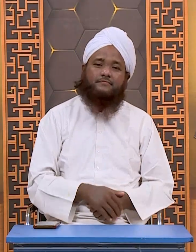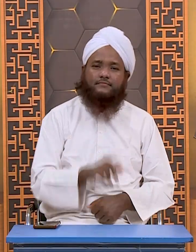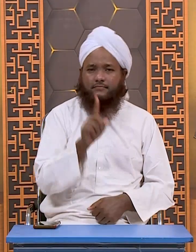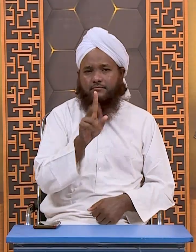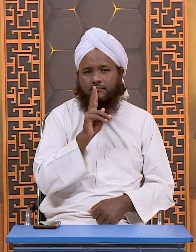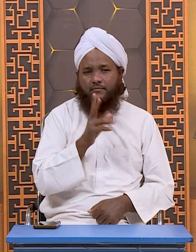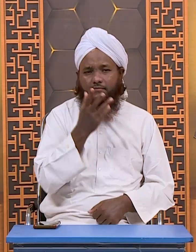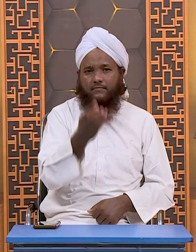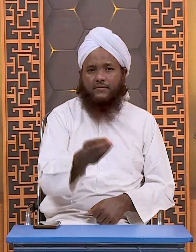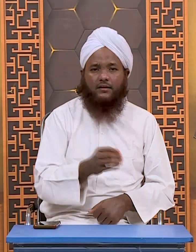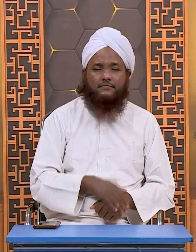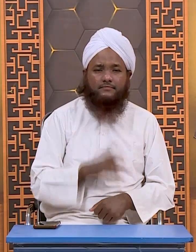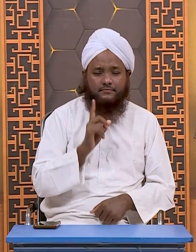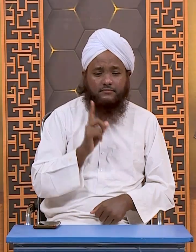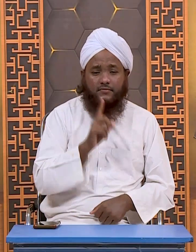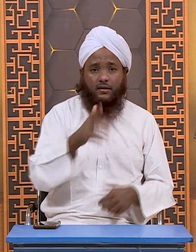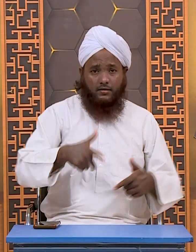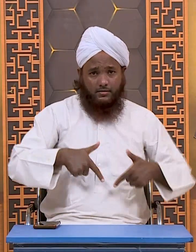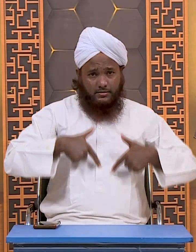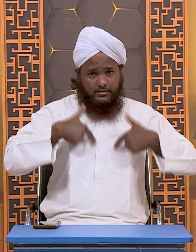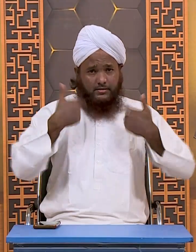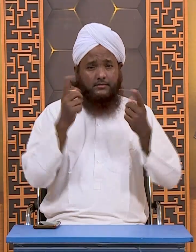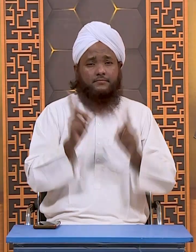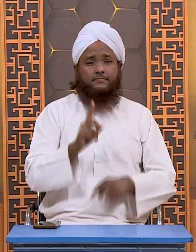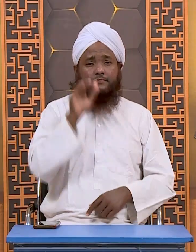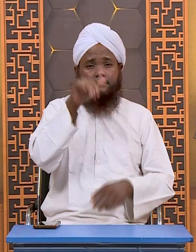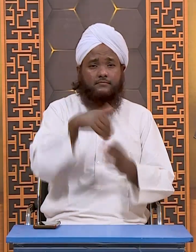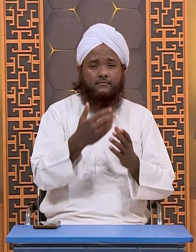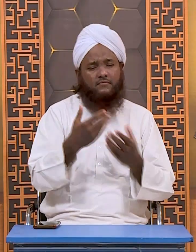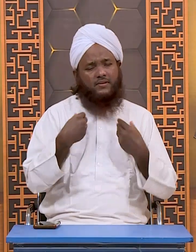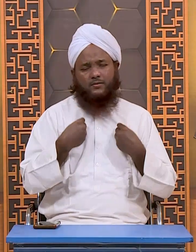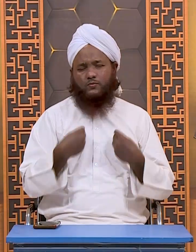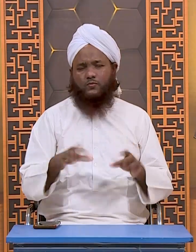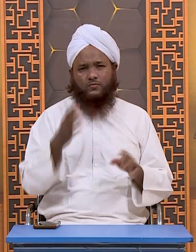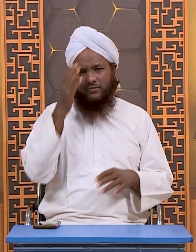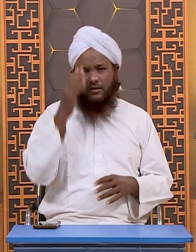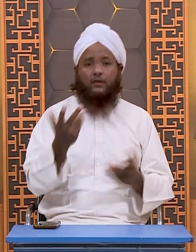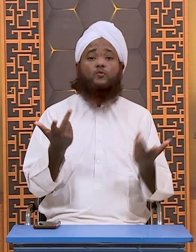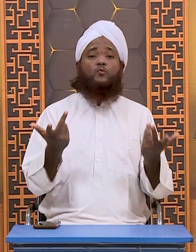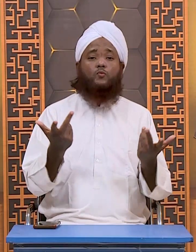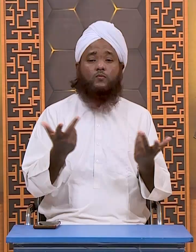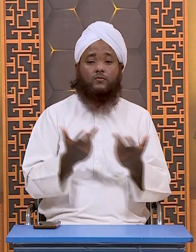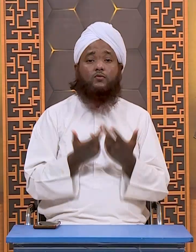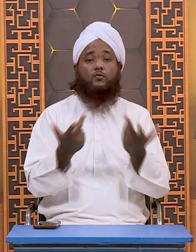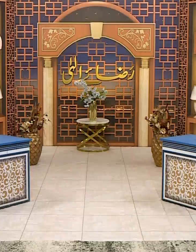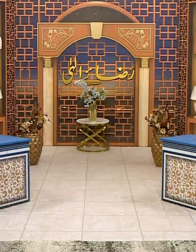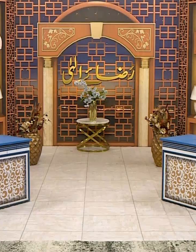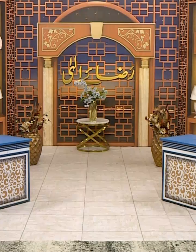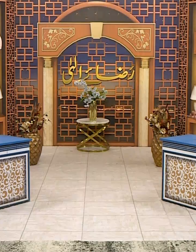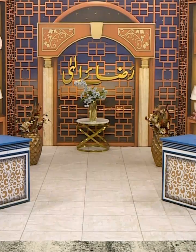اپنی زندگی سے کیوں اور کیسے اس کو نکال دیں. کیوں ہے یہ بات، کیسے